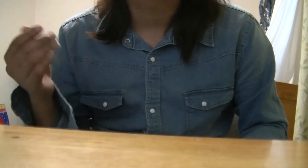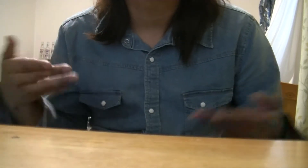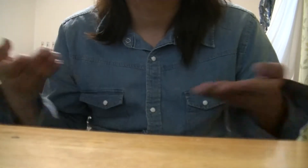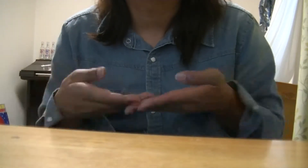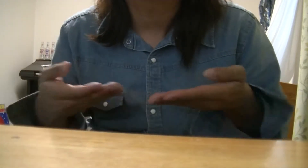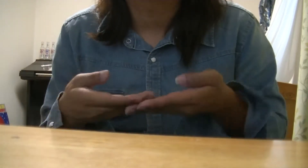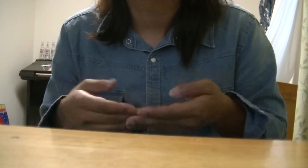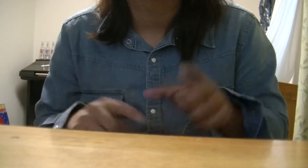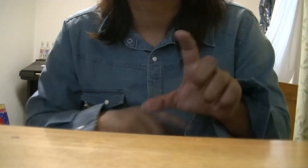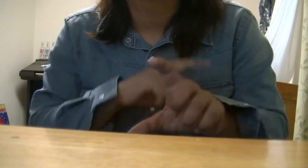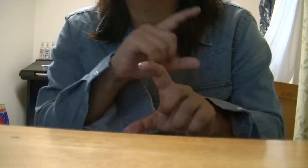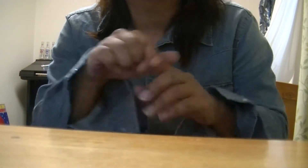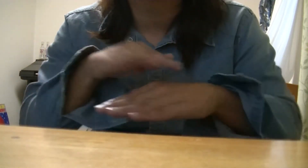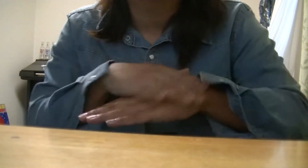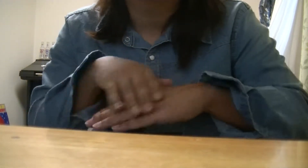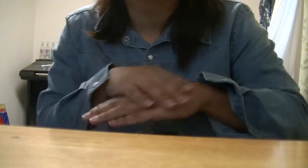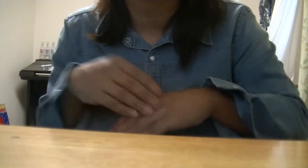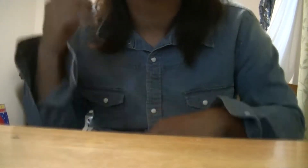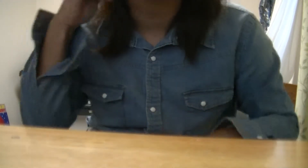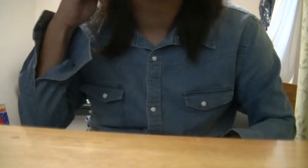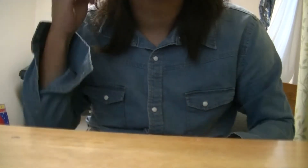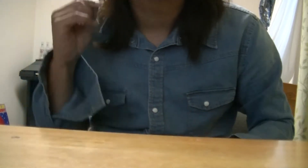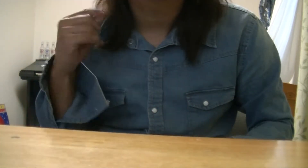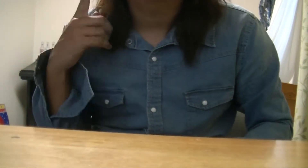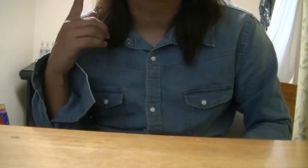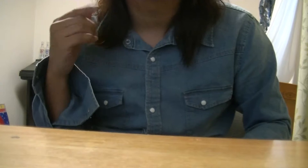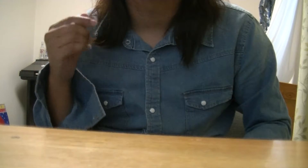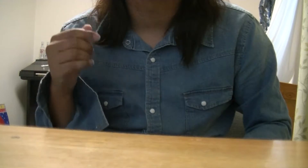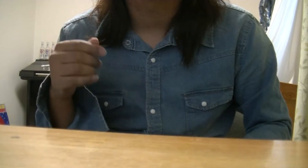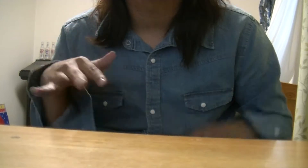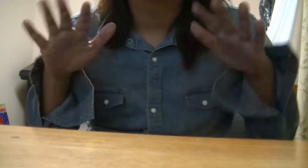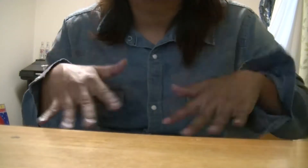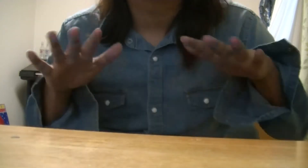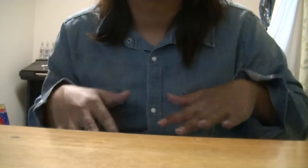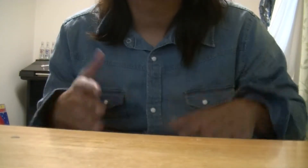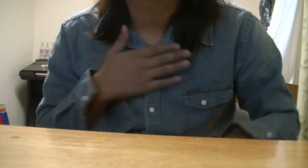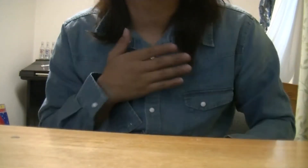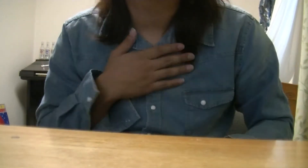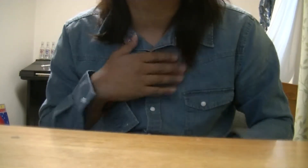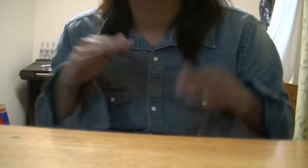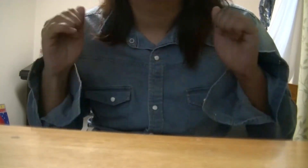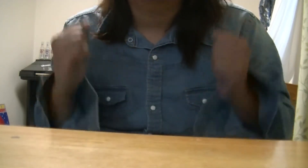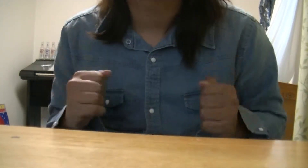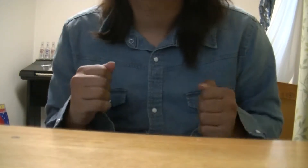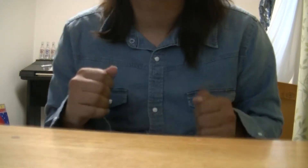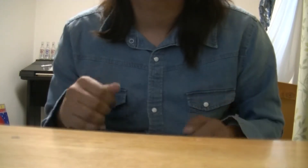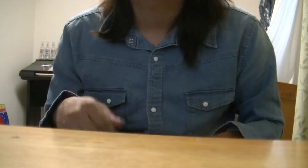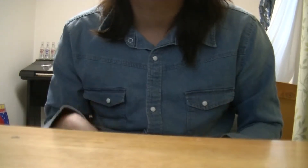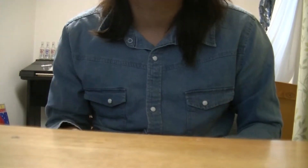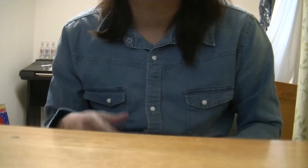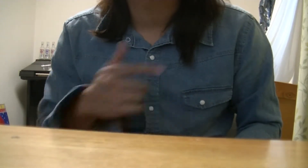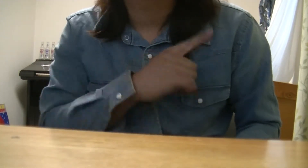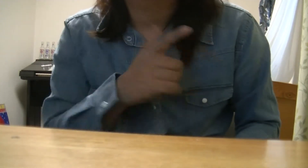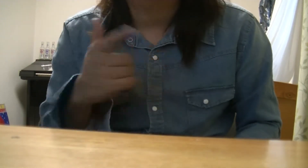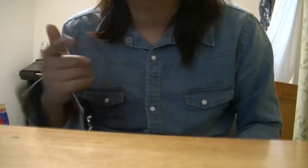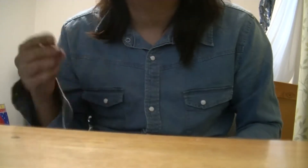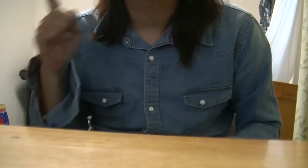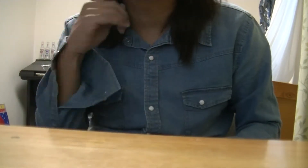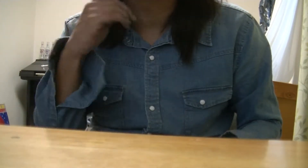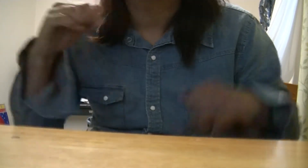と大切なことに気がついたんです。今日の僕があるのは今こんな風にいろんなチャレンジをしたりいろんなこと